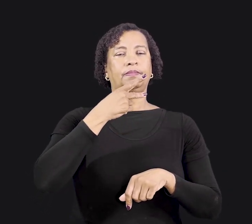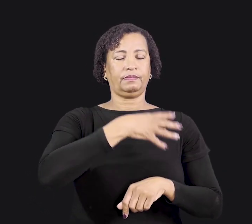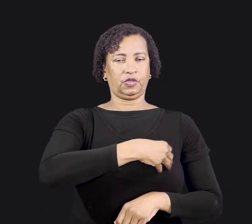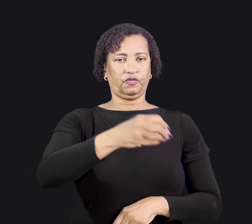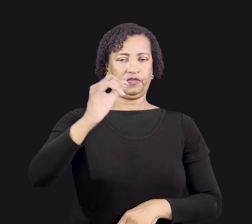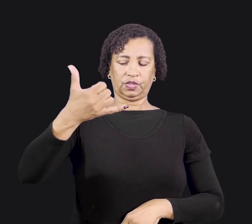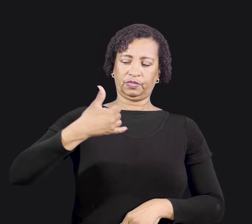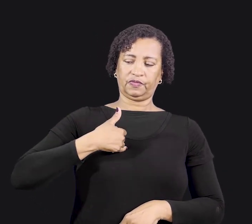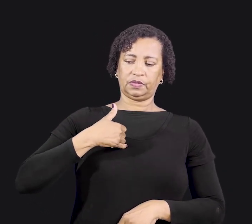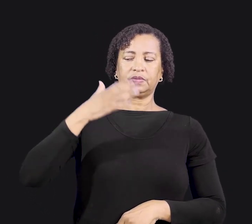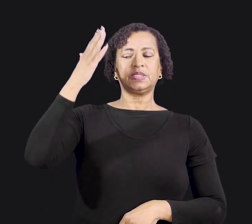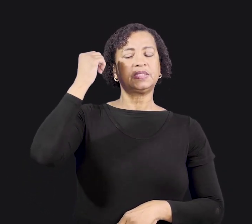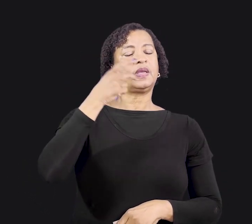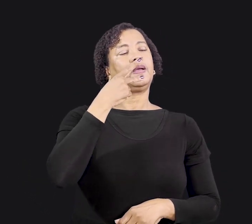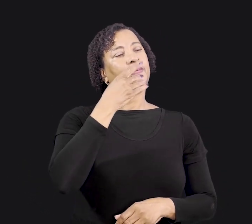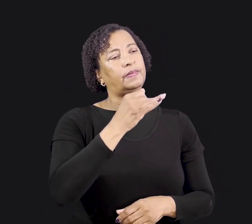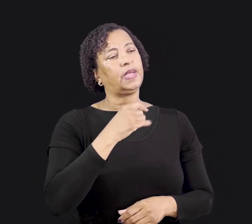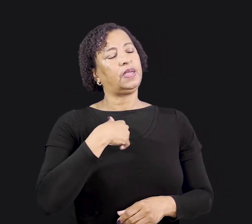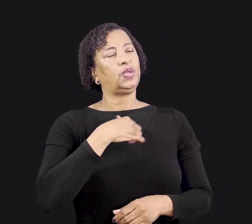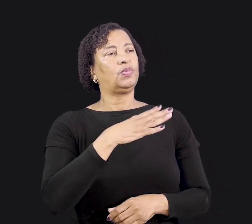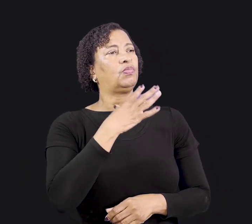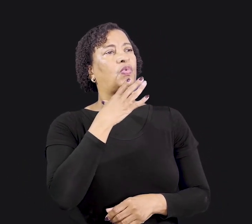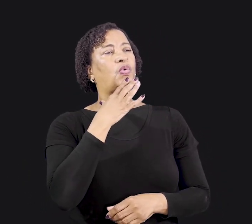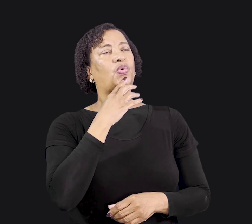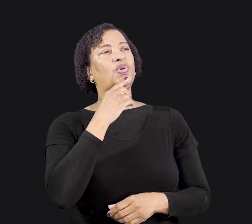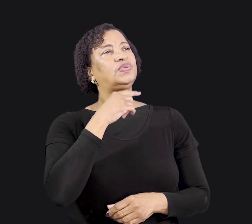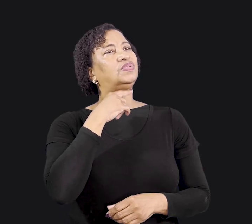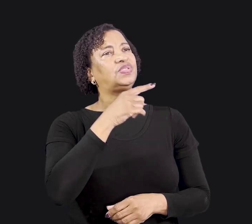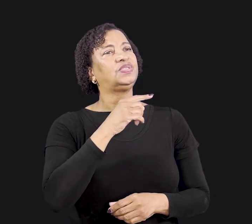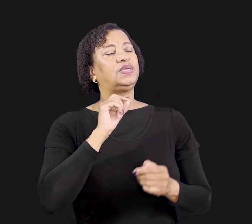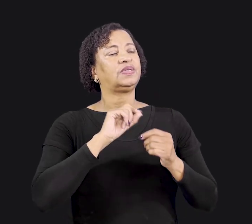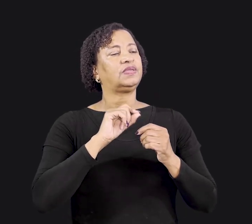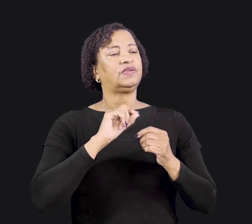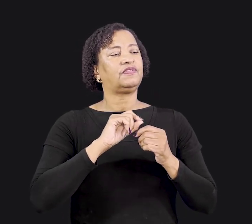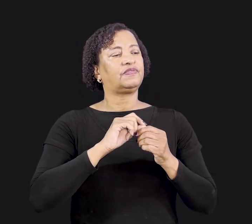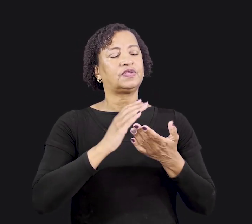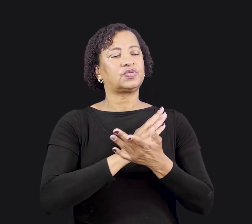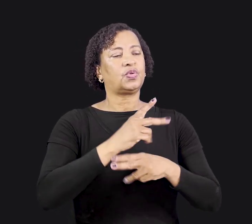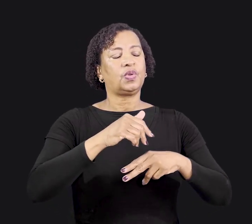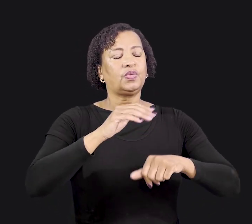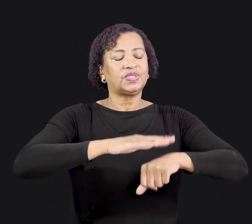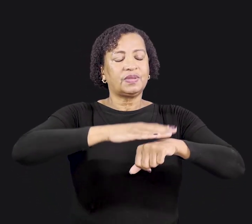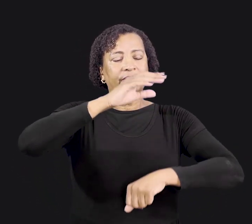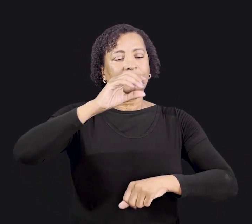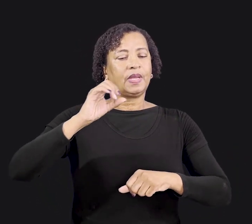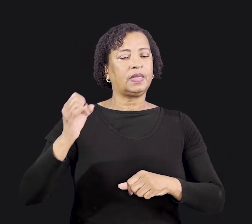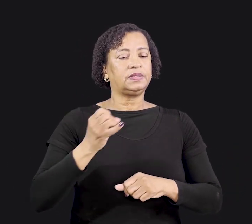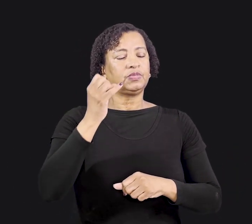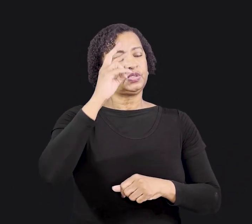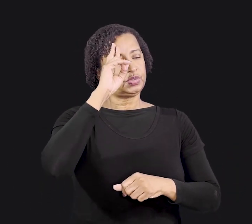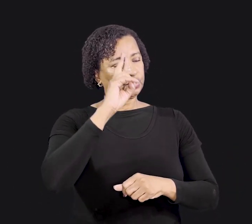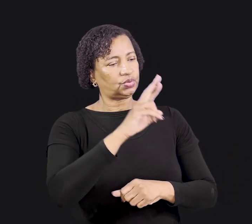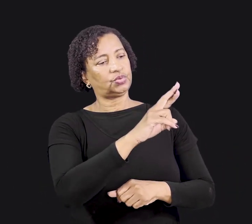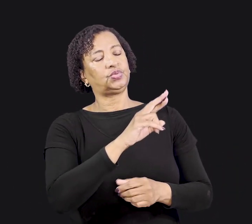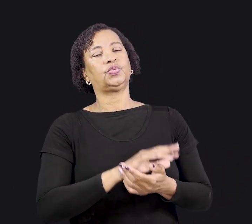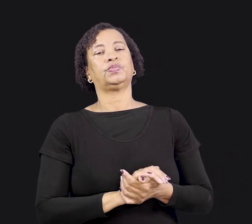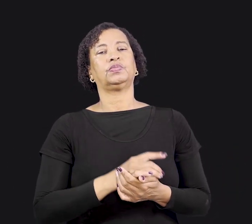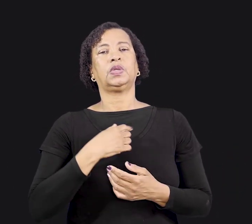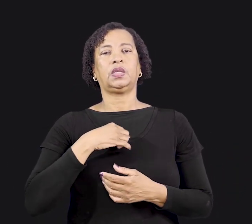disse: "Mas sabe, pai, eu não conheço ninguém que faça algo mais importante do que o Senhor faz." Tomei uma